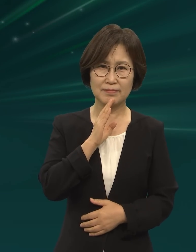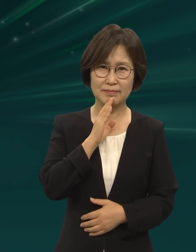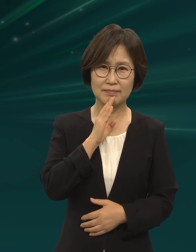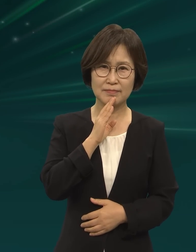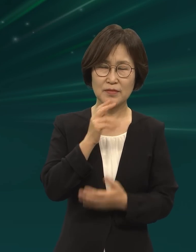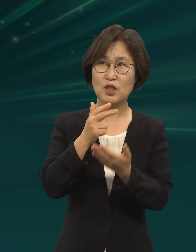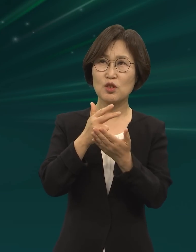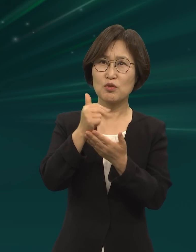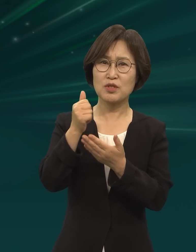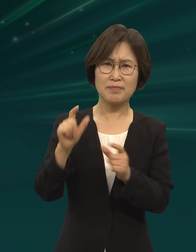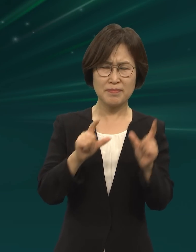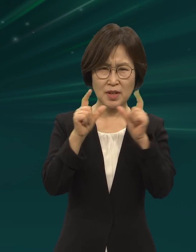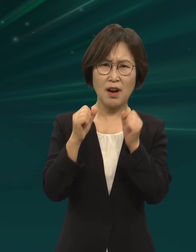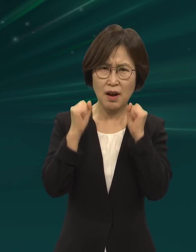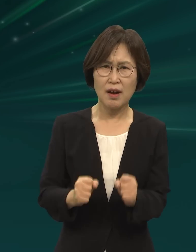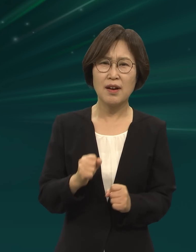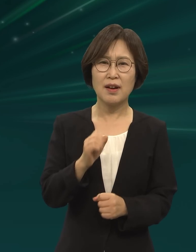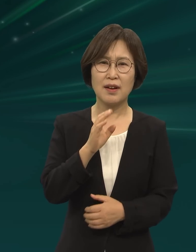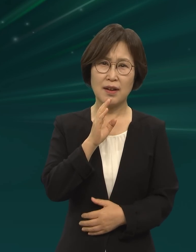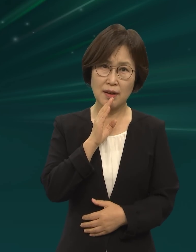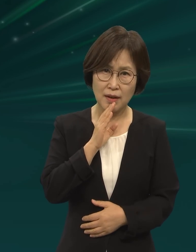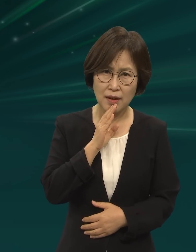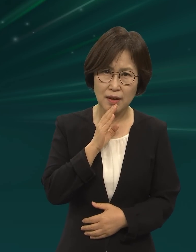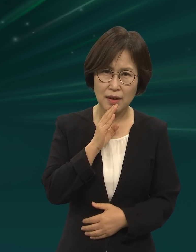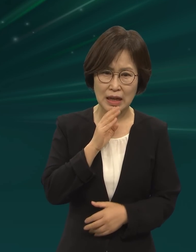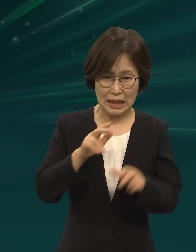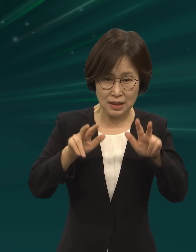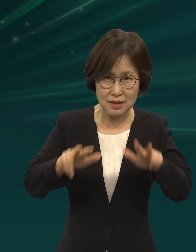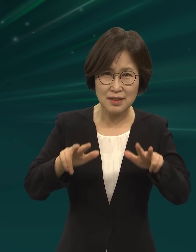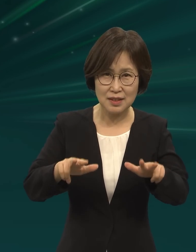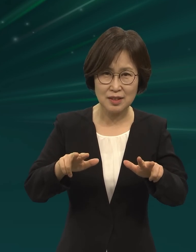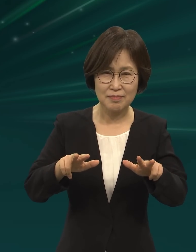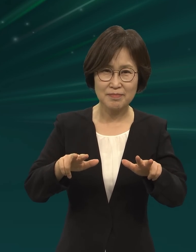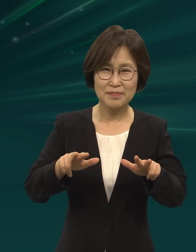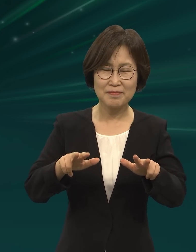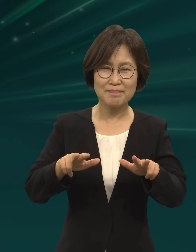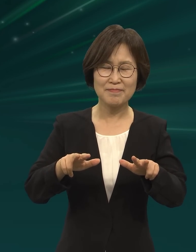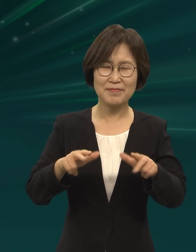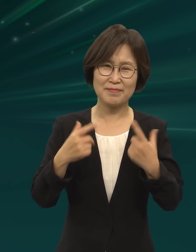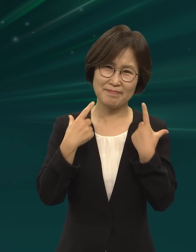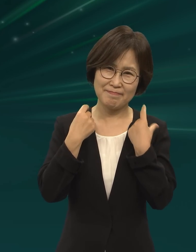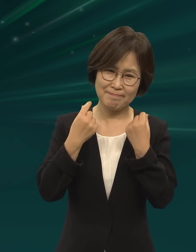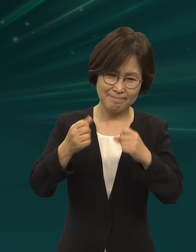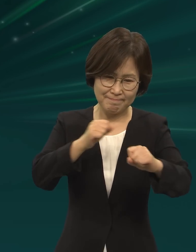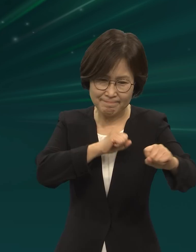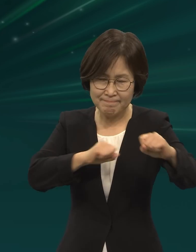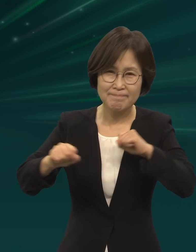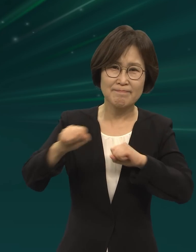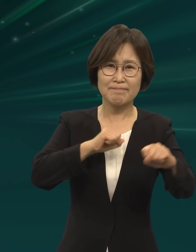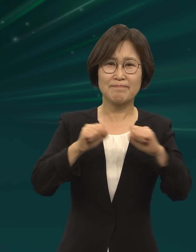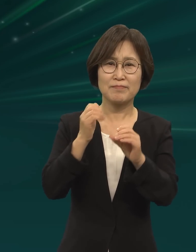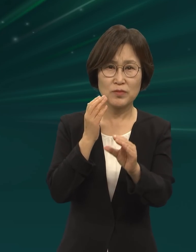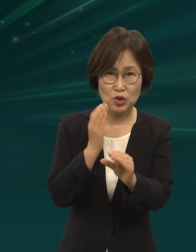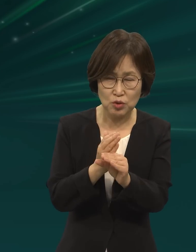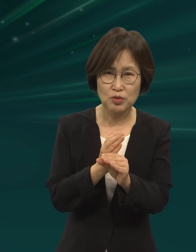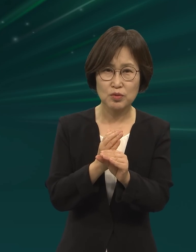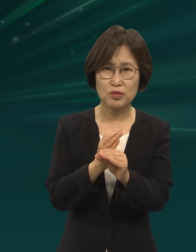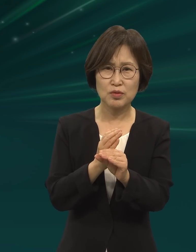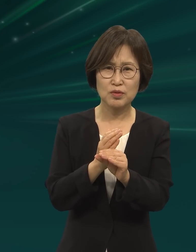주님 살아계십니다. 지금도 주님 역사를 하십니다.